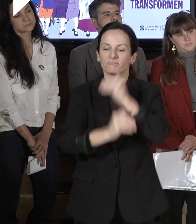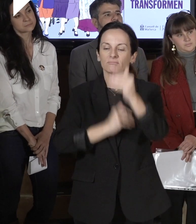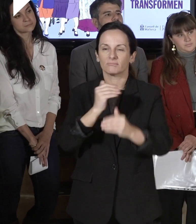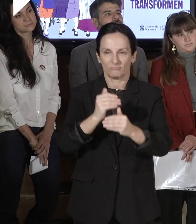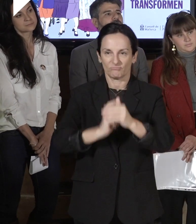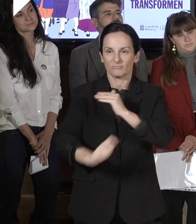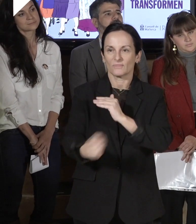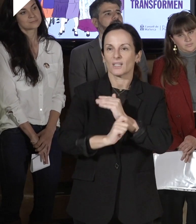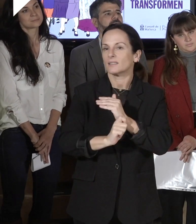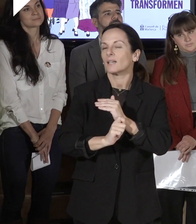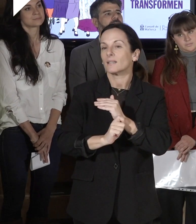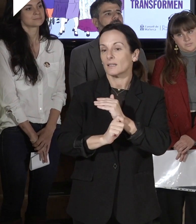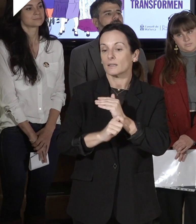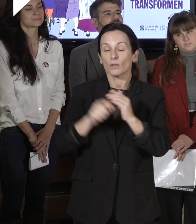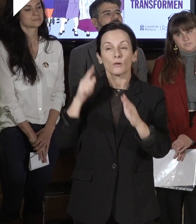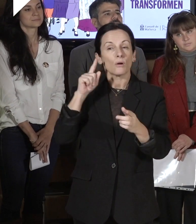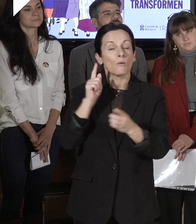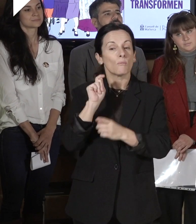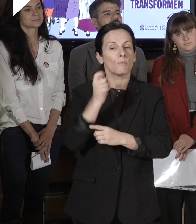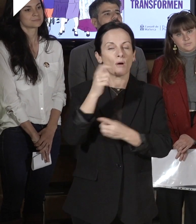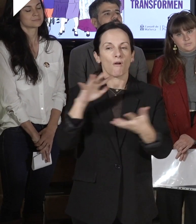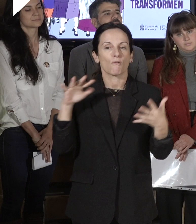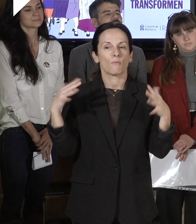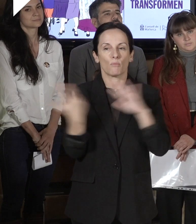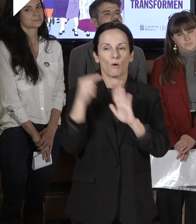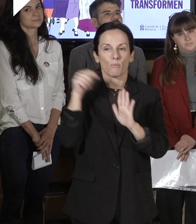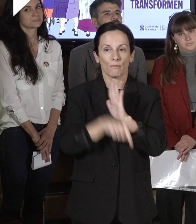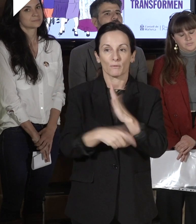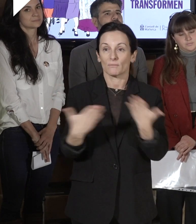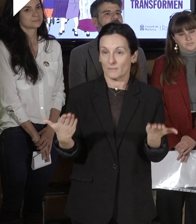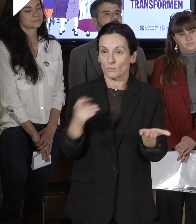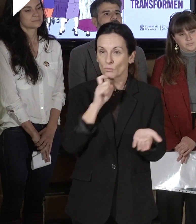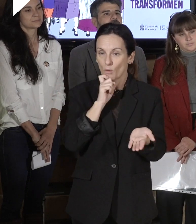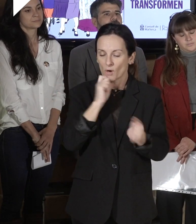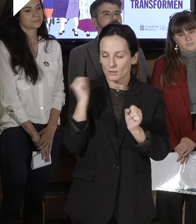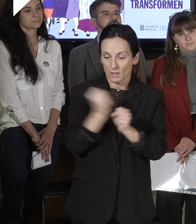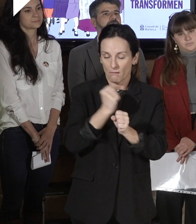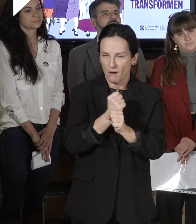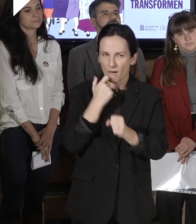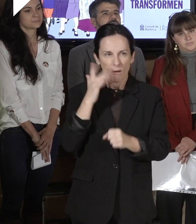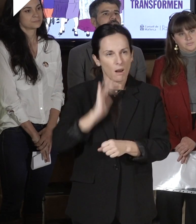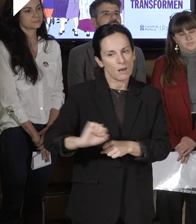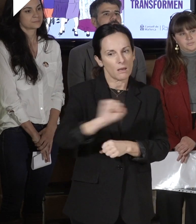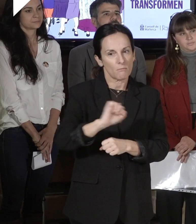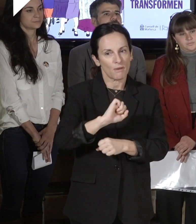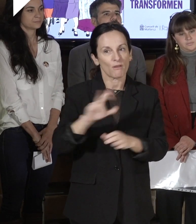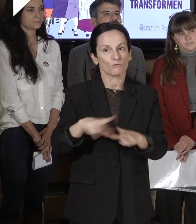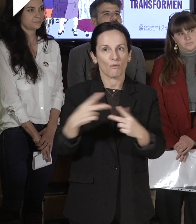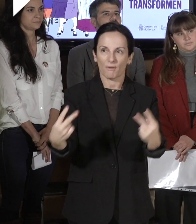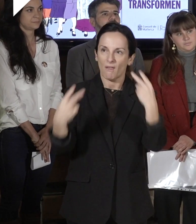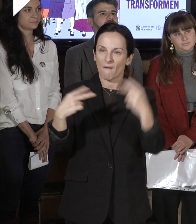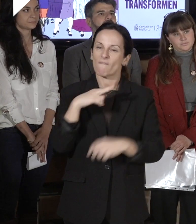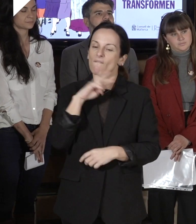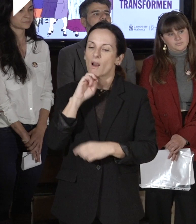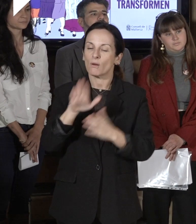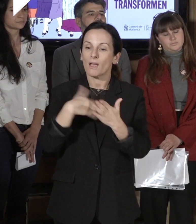canvis profunds, que van des de la valoració social del treball de neteja fins a millorar les condicions de